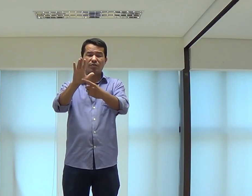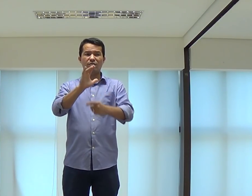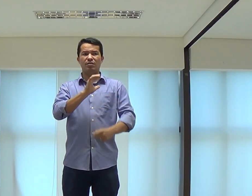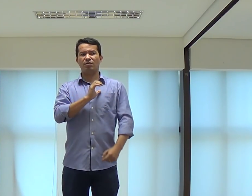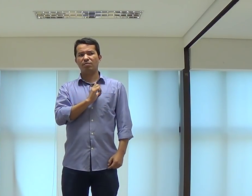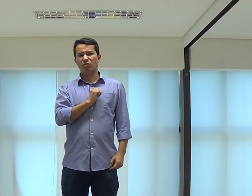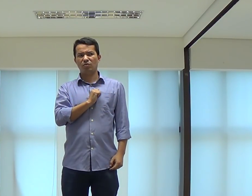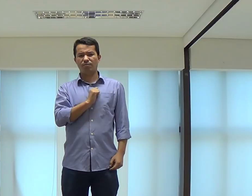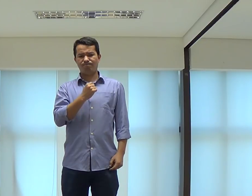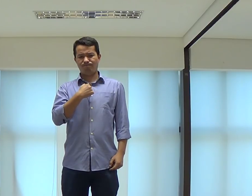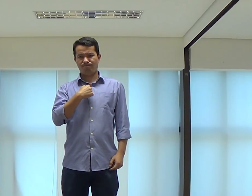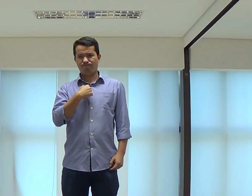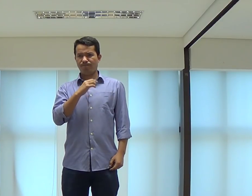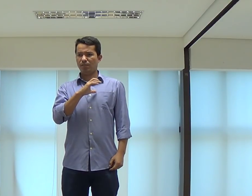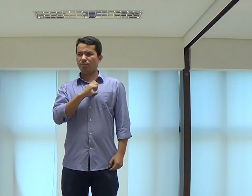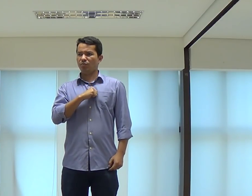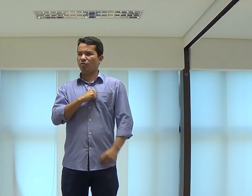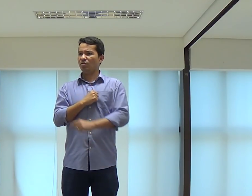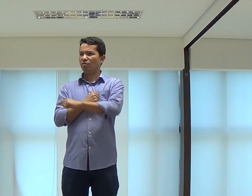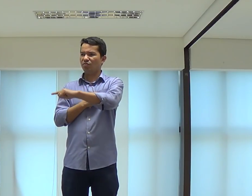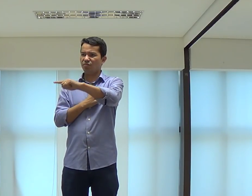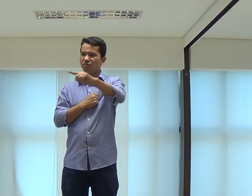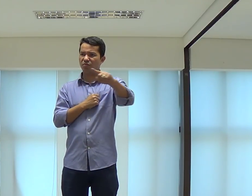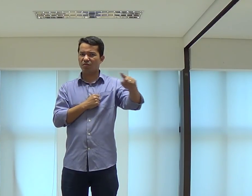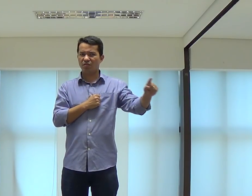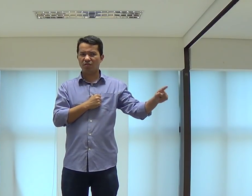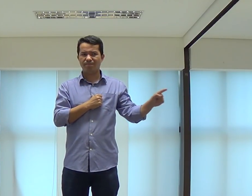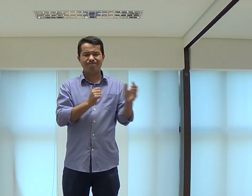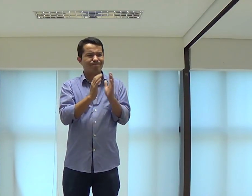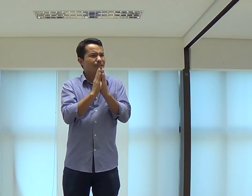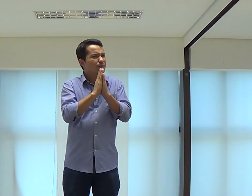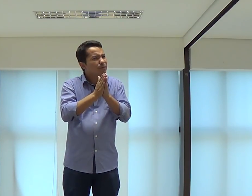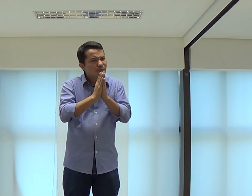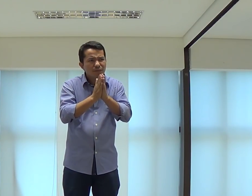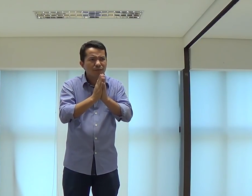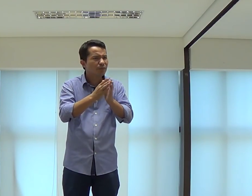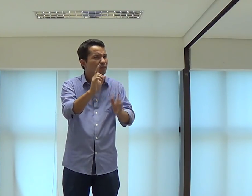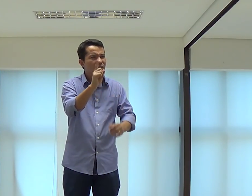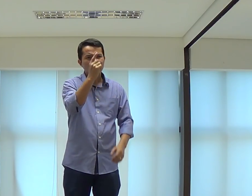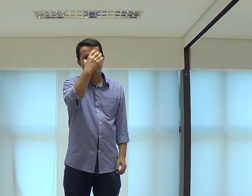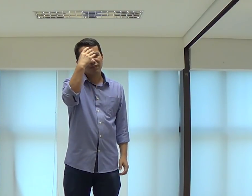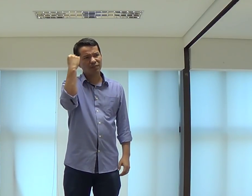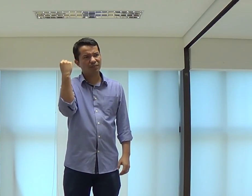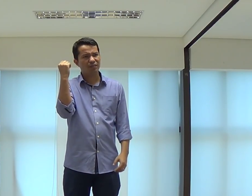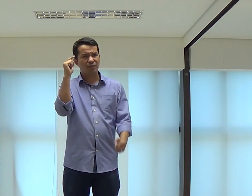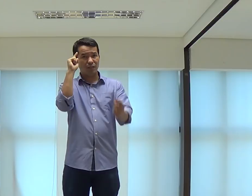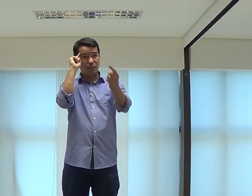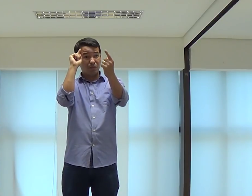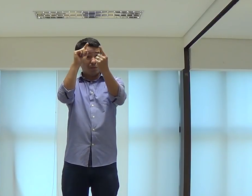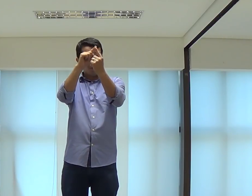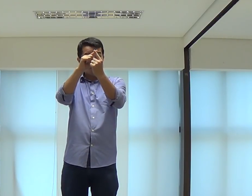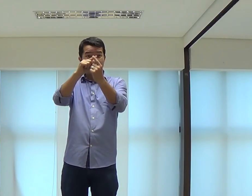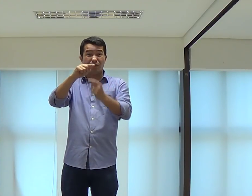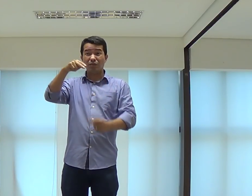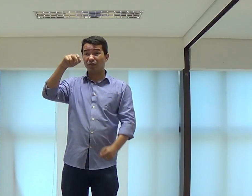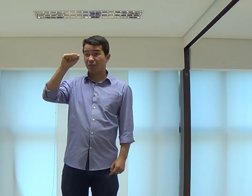para mostrar amor a mim, amor a você. Por favor, não esqueça disso. Não esqueça